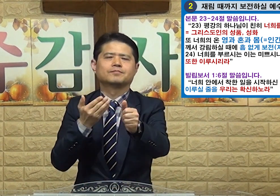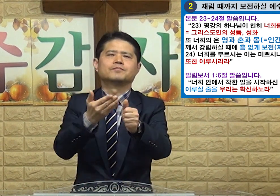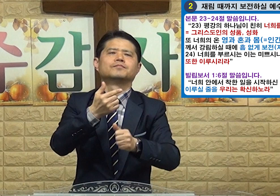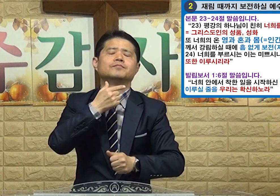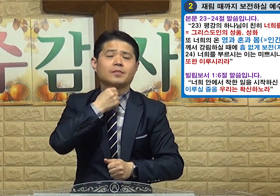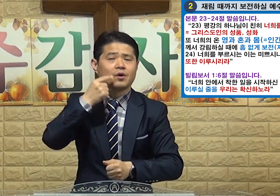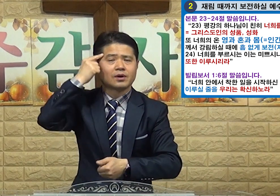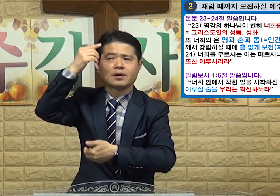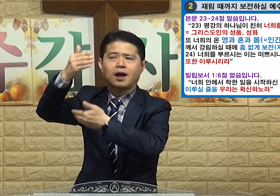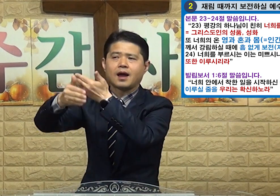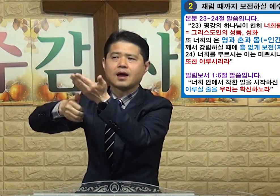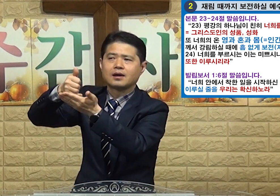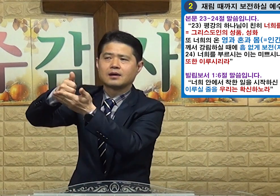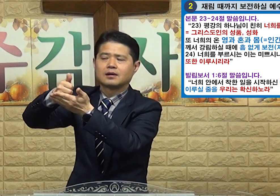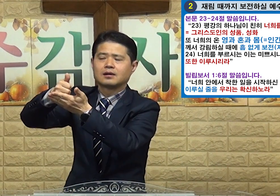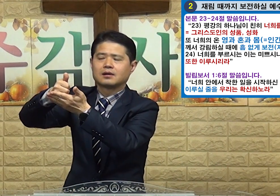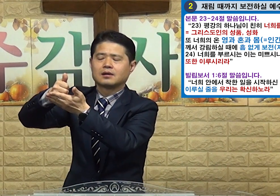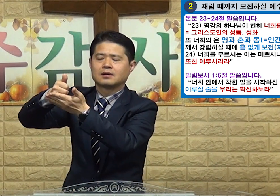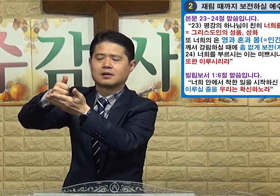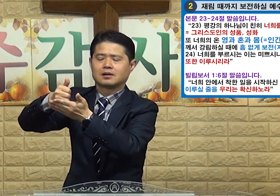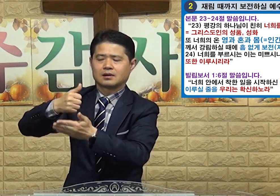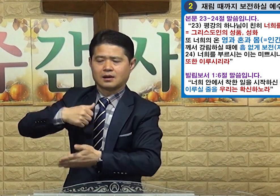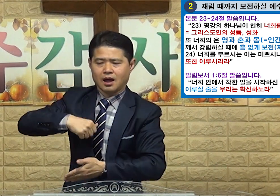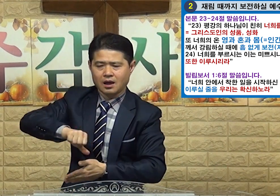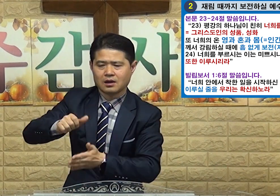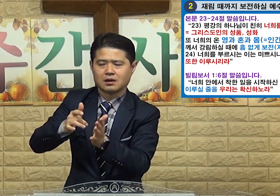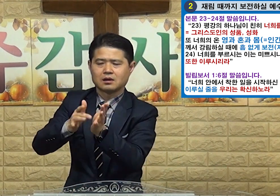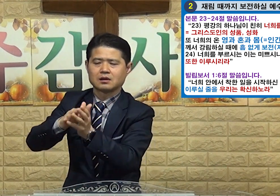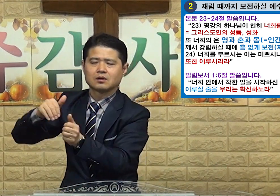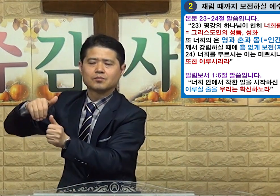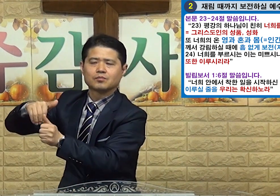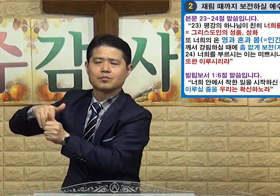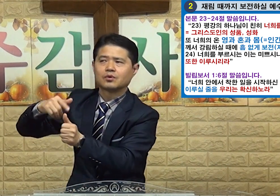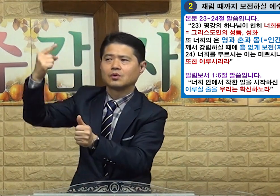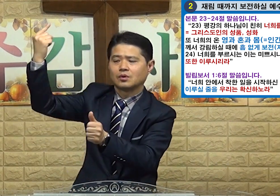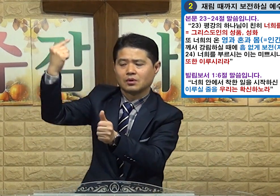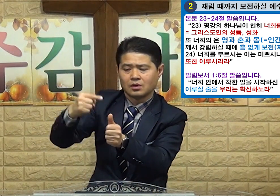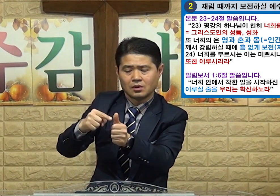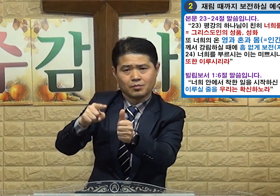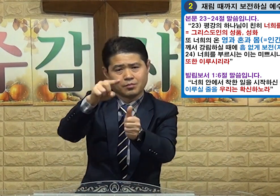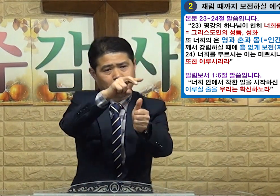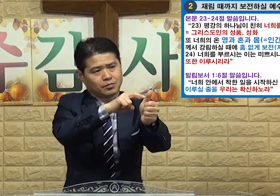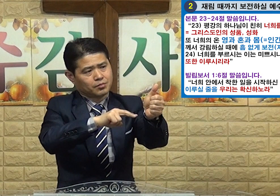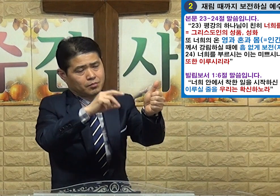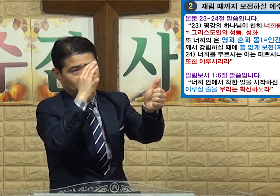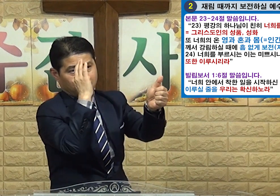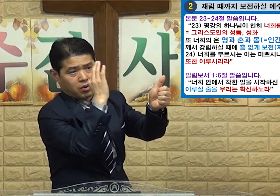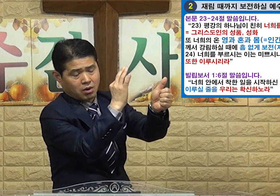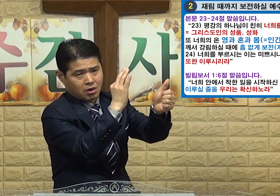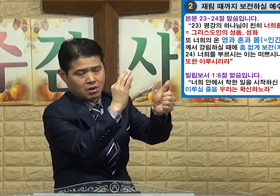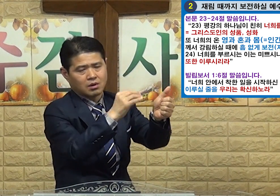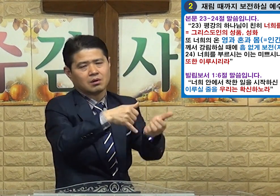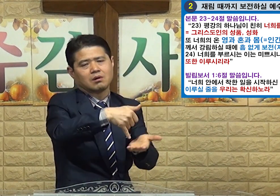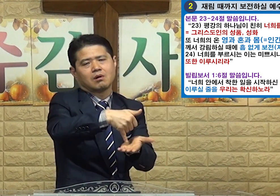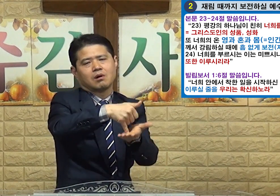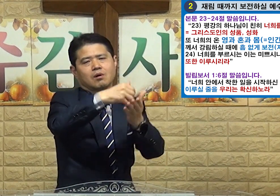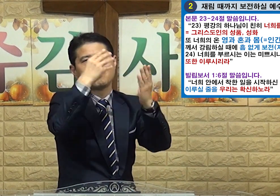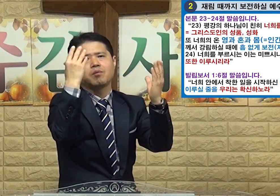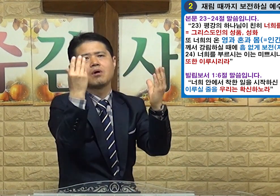정말 거룩하게 완전하게 원한다면 하나님의 아들을 이 세상에 보내고 그 예수님을